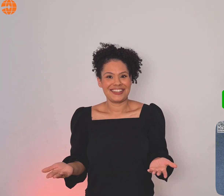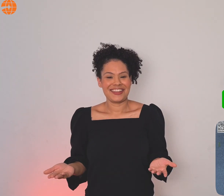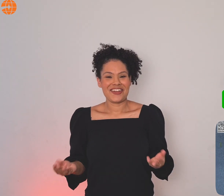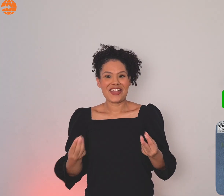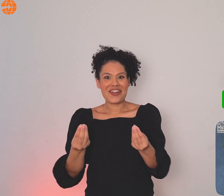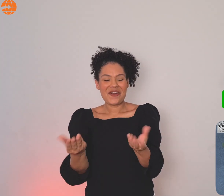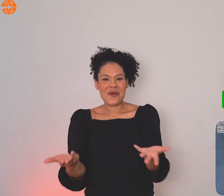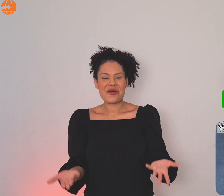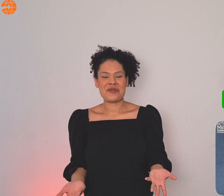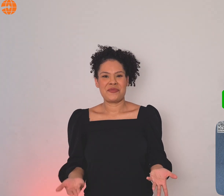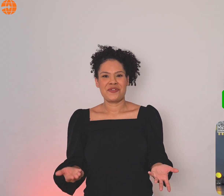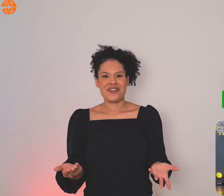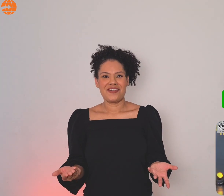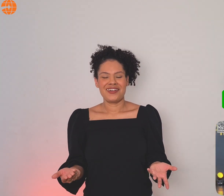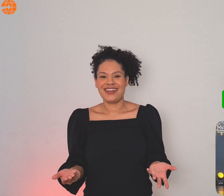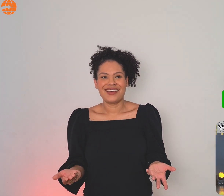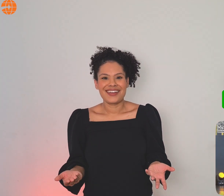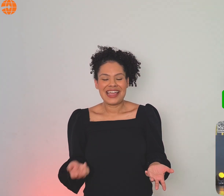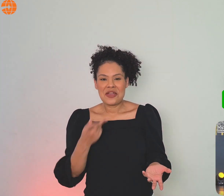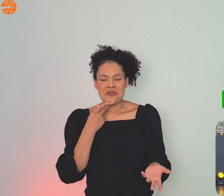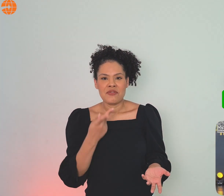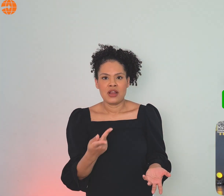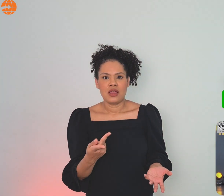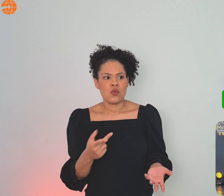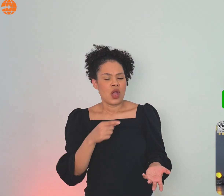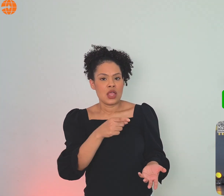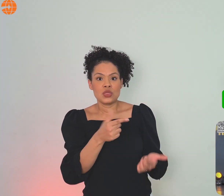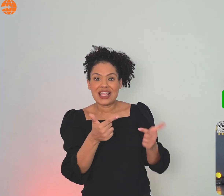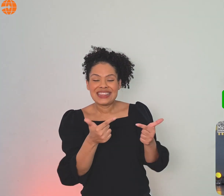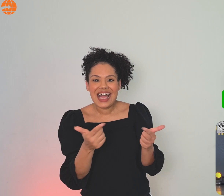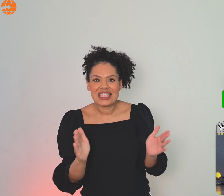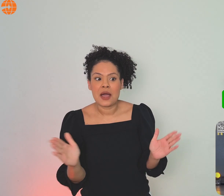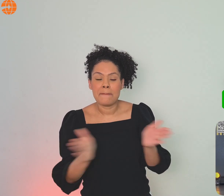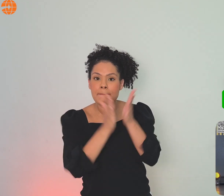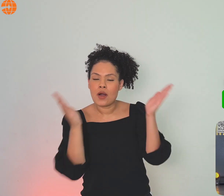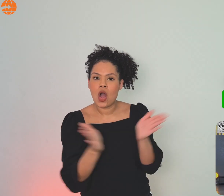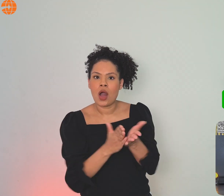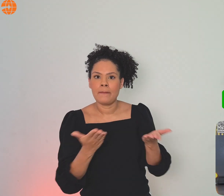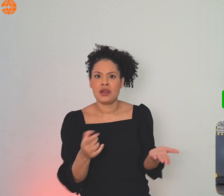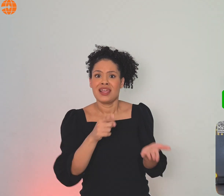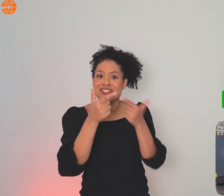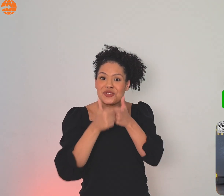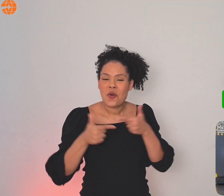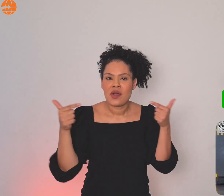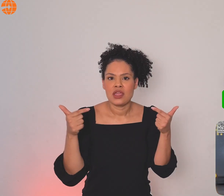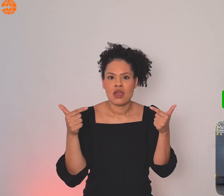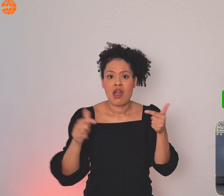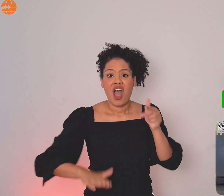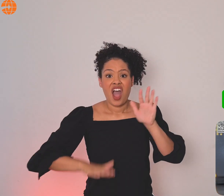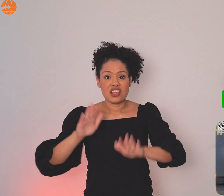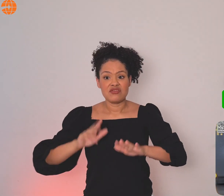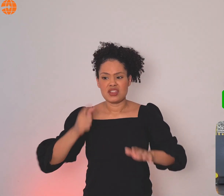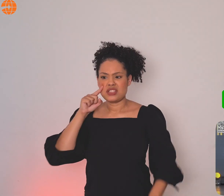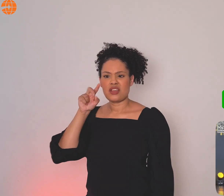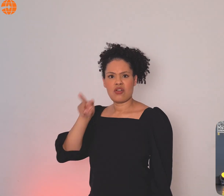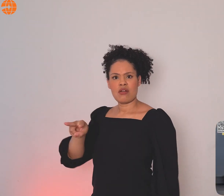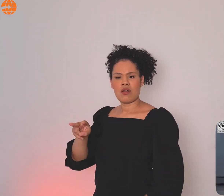Eu falei, caramba, não tem nada de sorrir. E tem um monte de gente que tem tanta coisa e vive se lamentando.